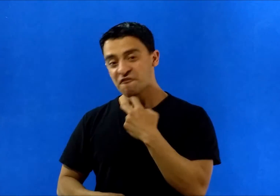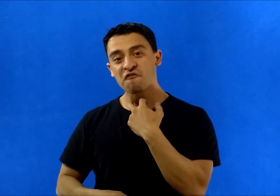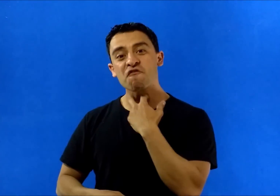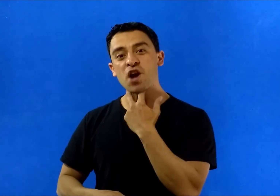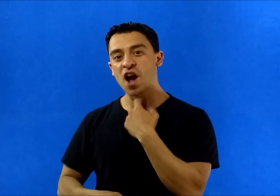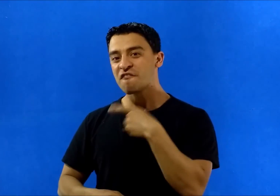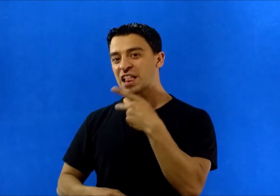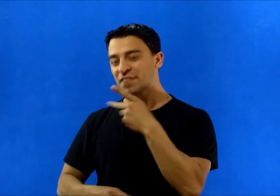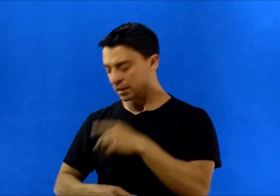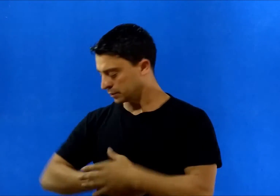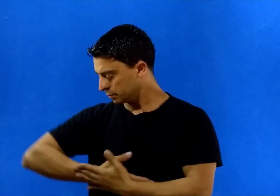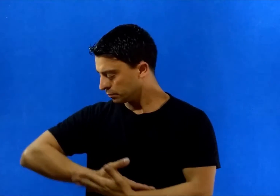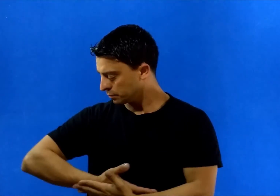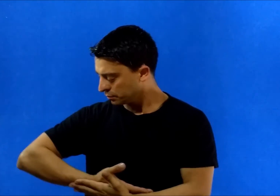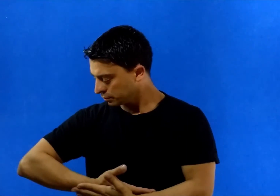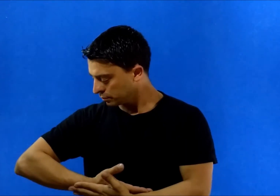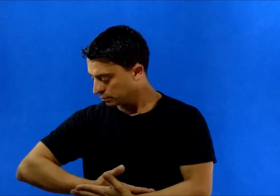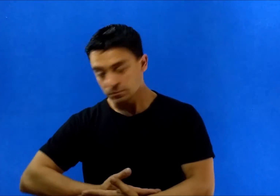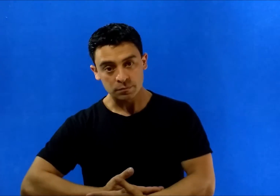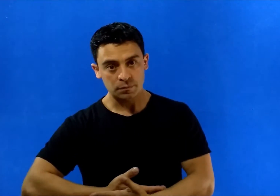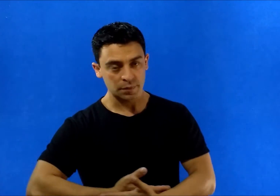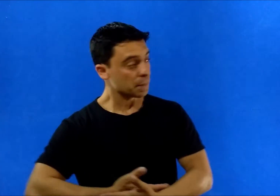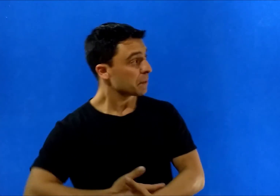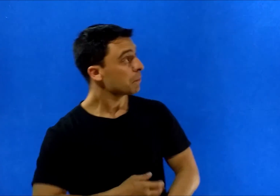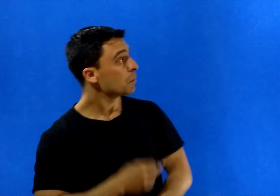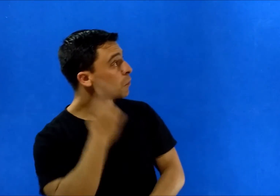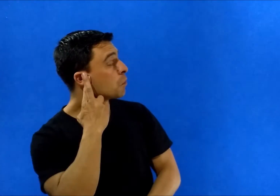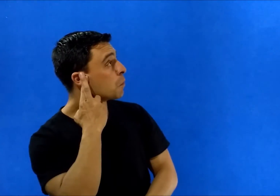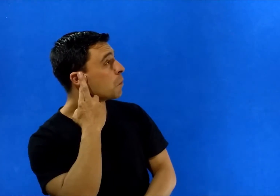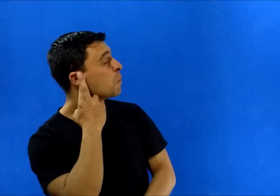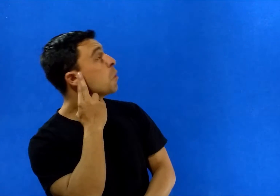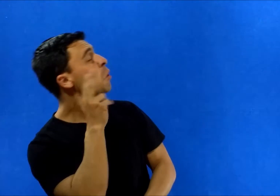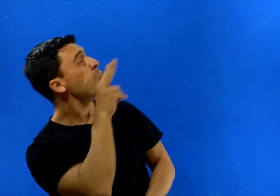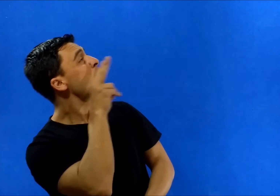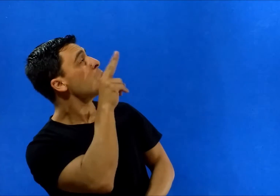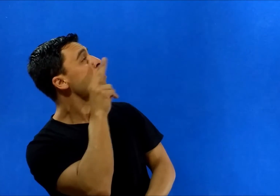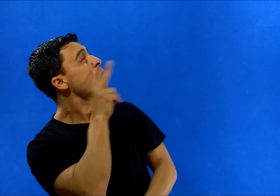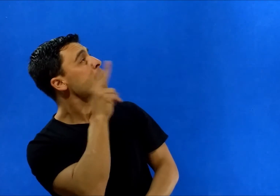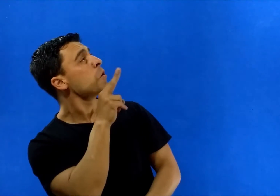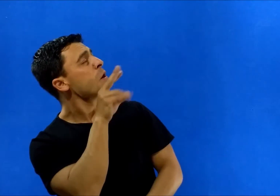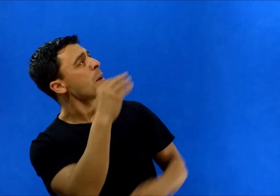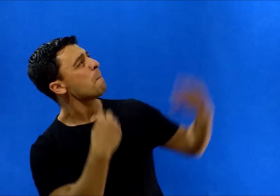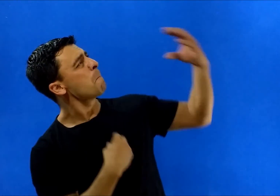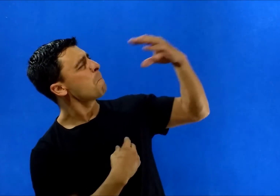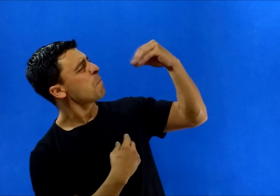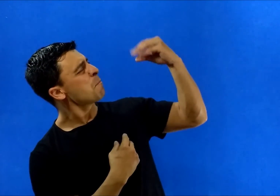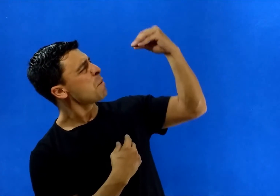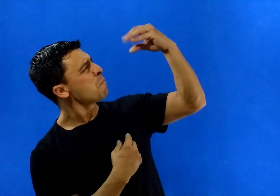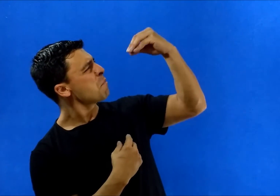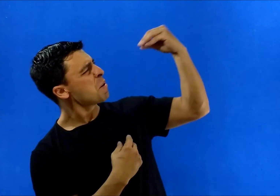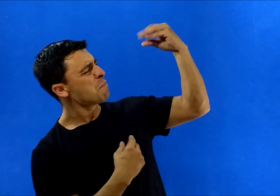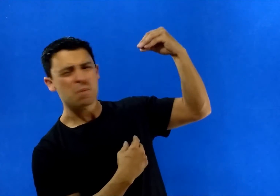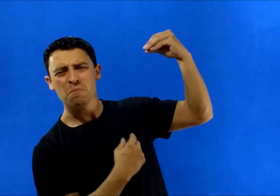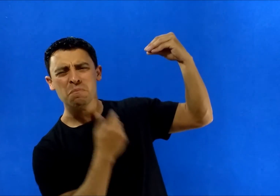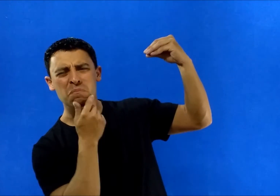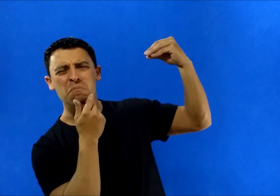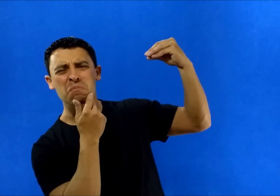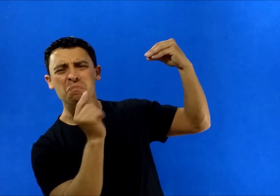vai falando, usando a voz, falando com o filho. O surdo, que é bebê, ele vai olhando, vendo a boca